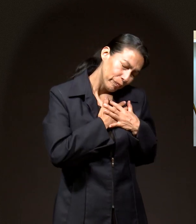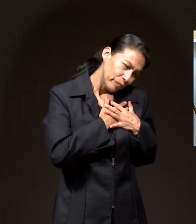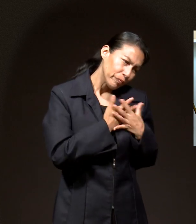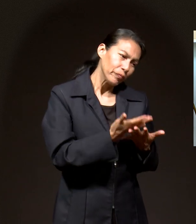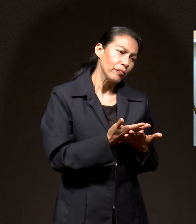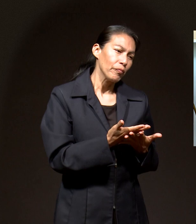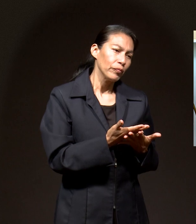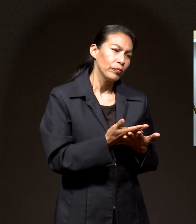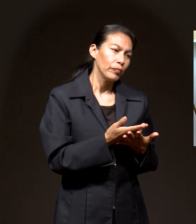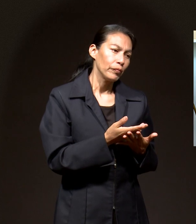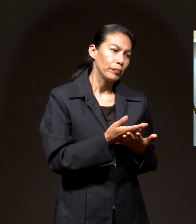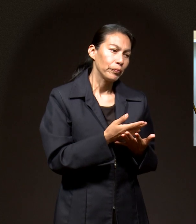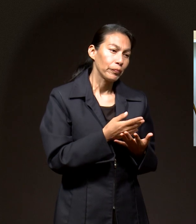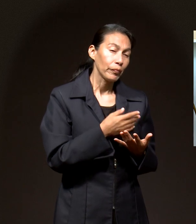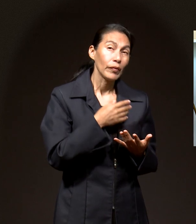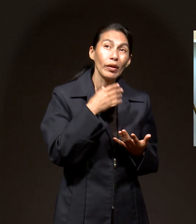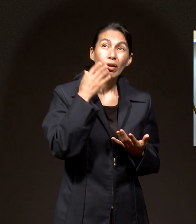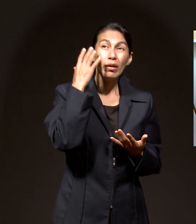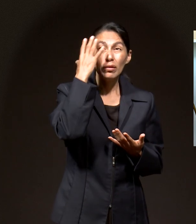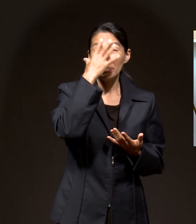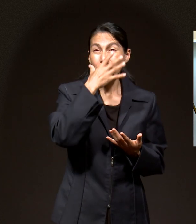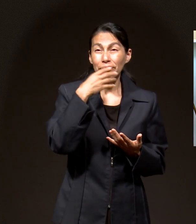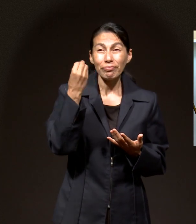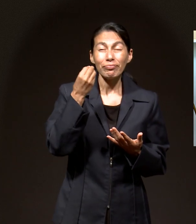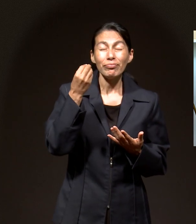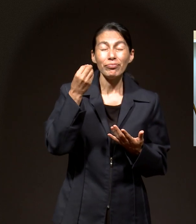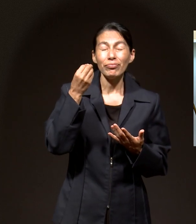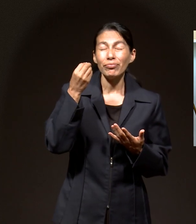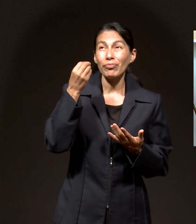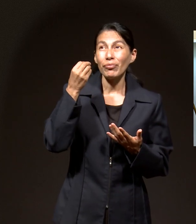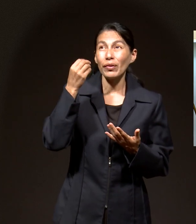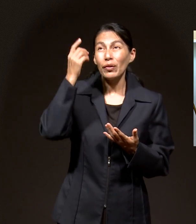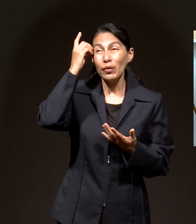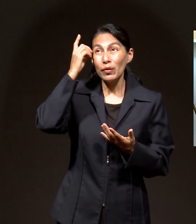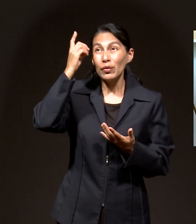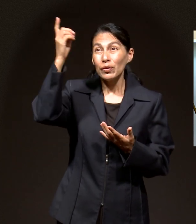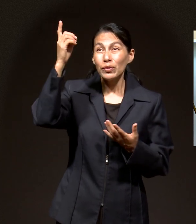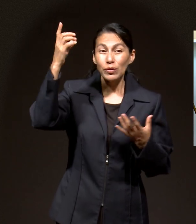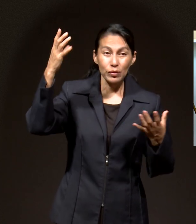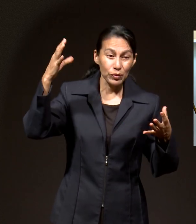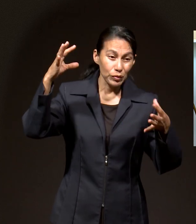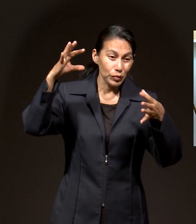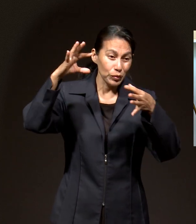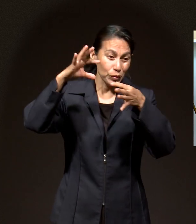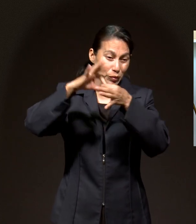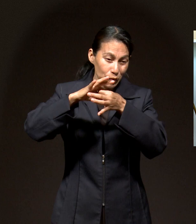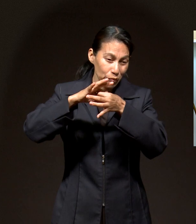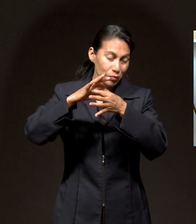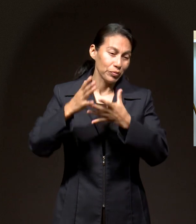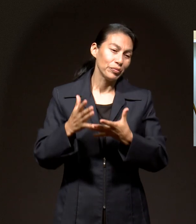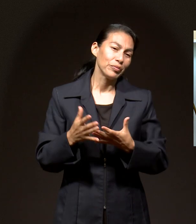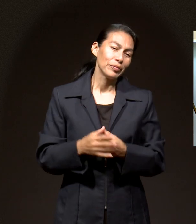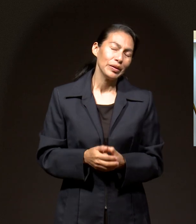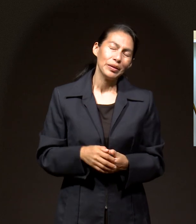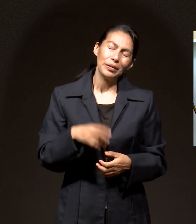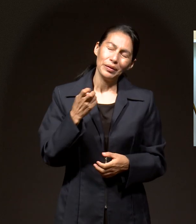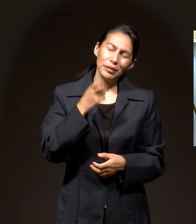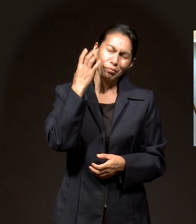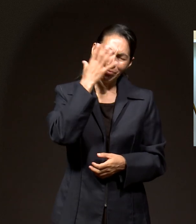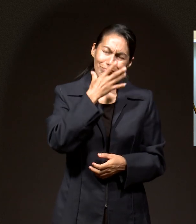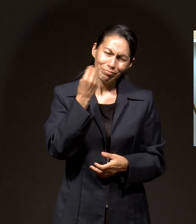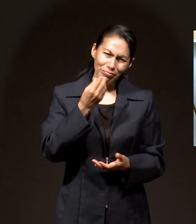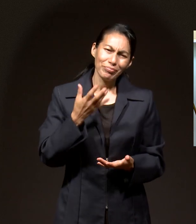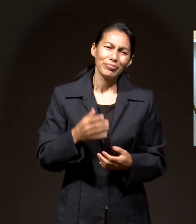cercanos y amados seres aquí en la tierra con el más hermoso de todos en el cielo. Claro. De tal manera